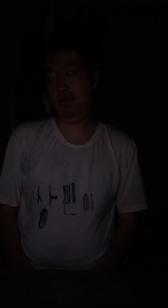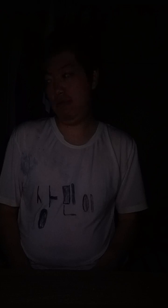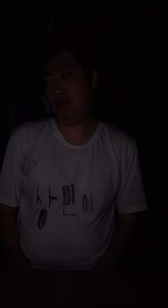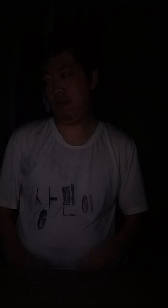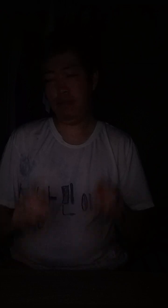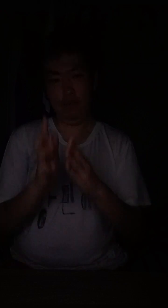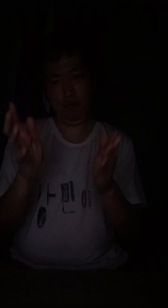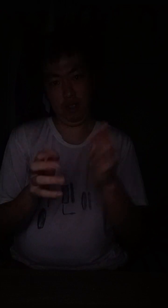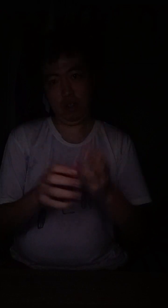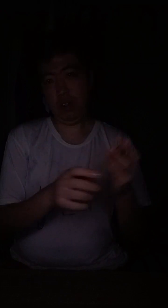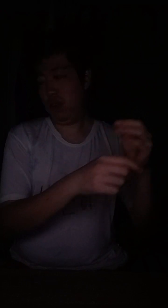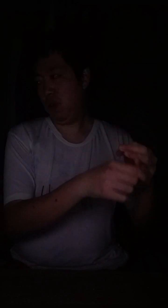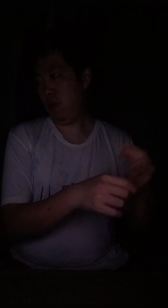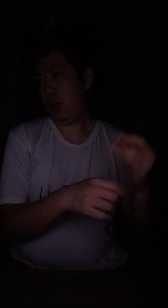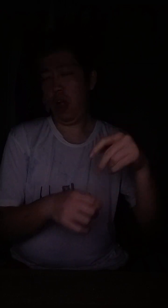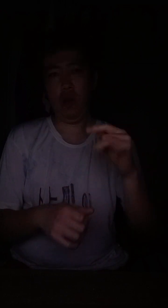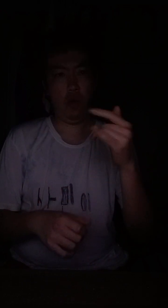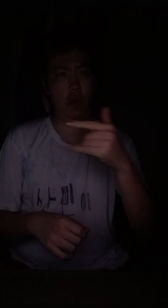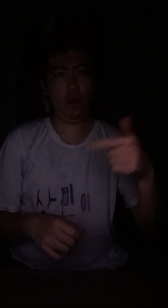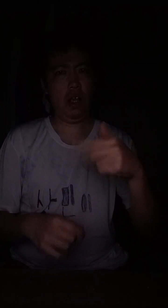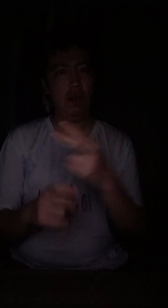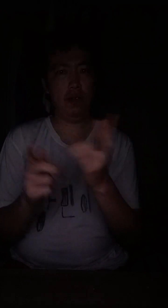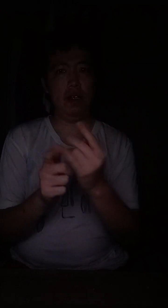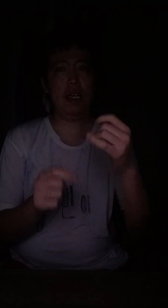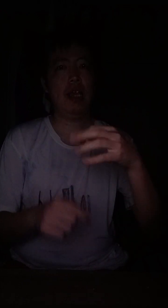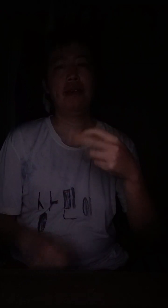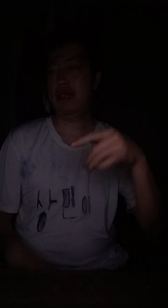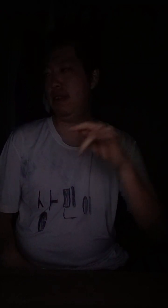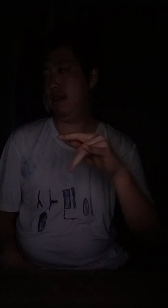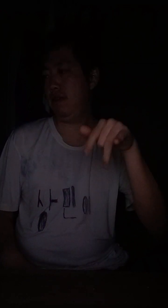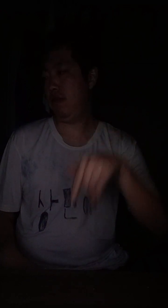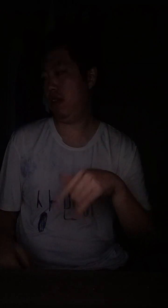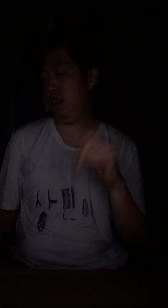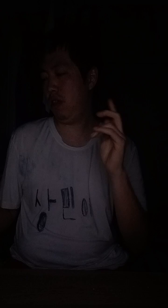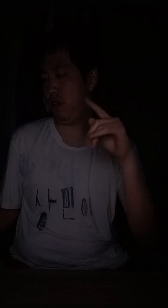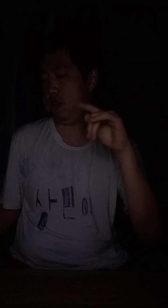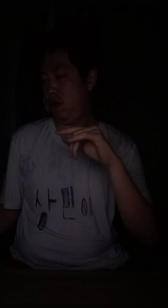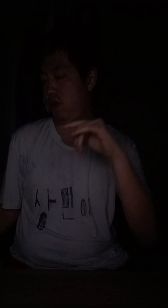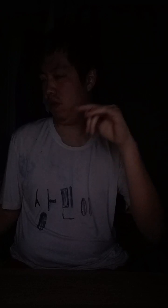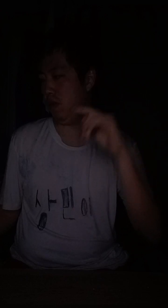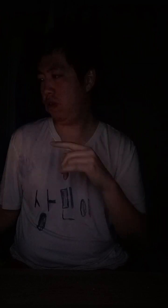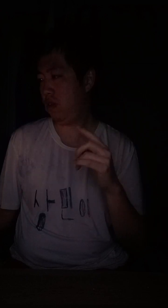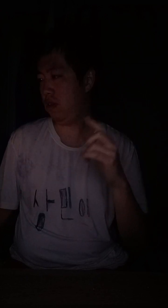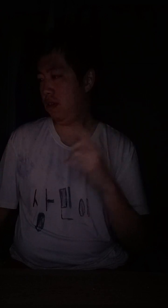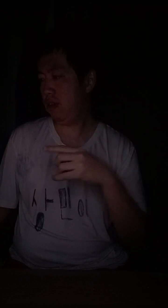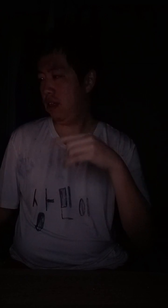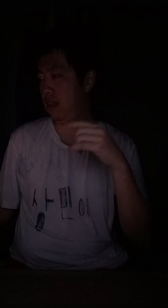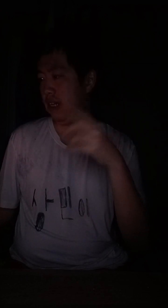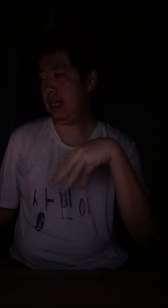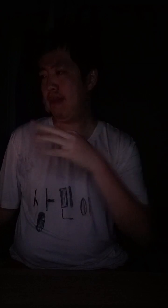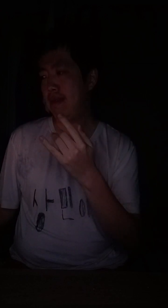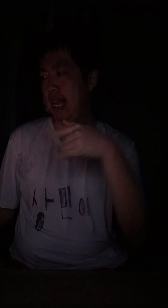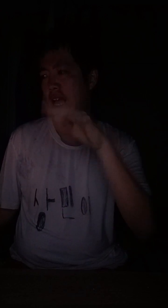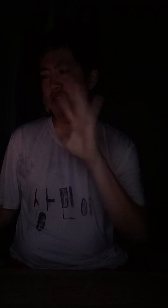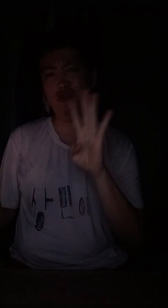국회 과방위의 방송통신위원회 종합감사에선 KBS 이사회가 사장으로 임명 제청한 박장범 9시 뉴스